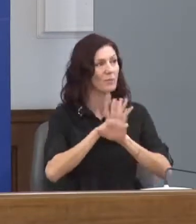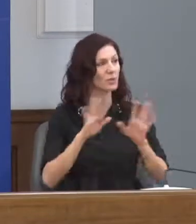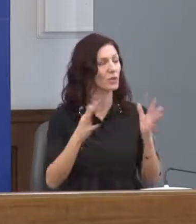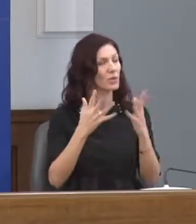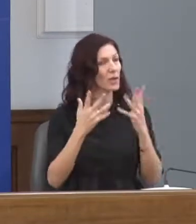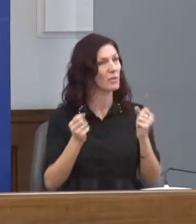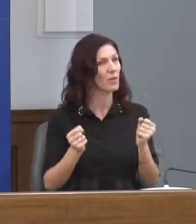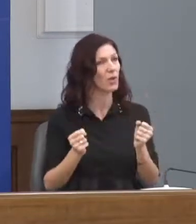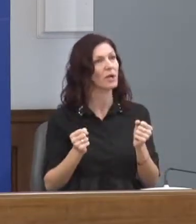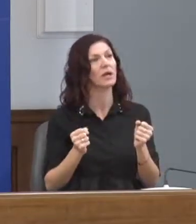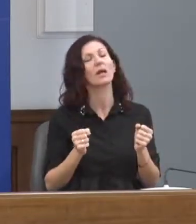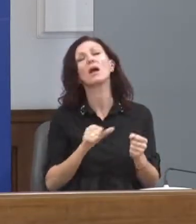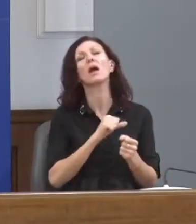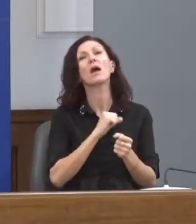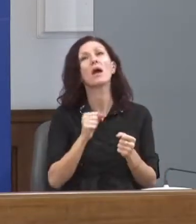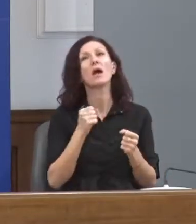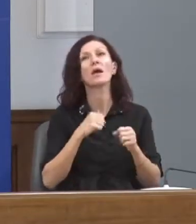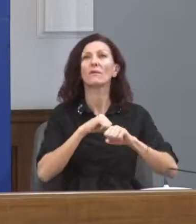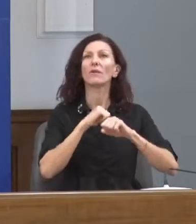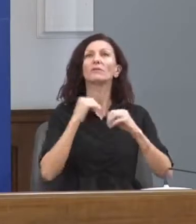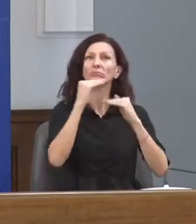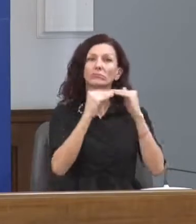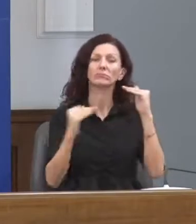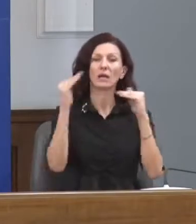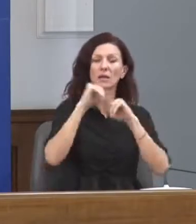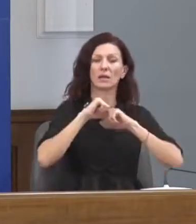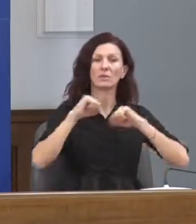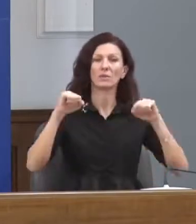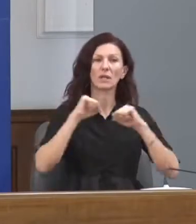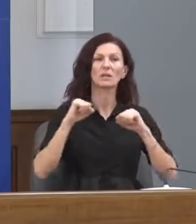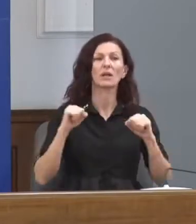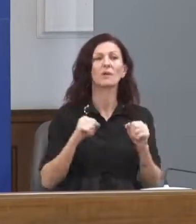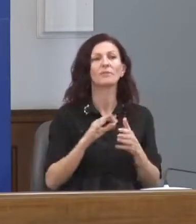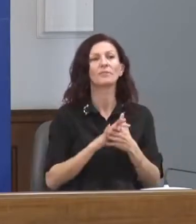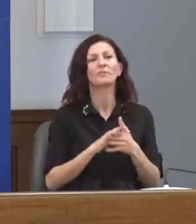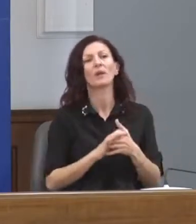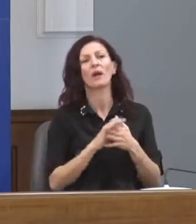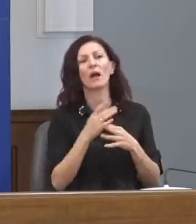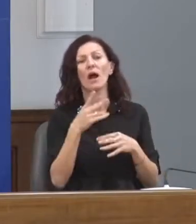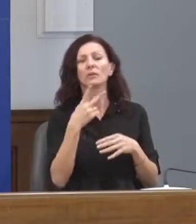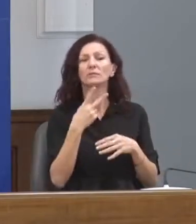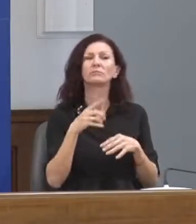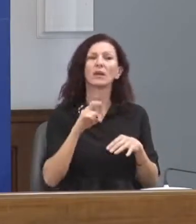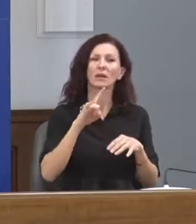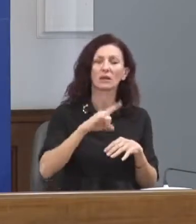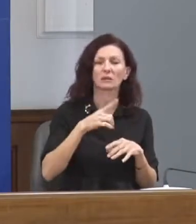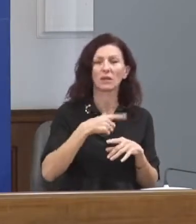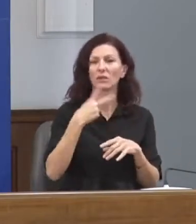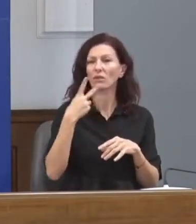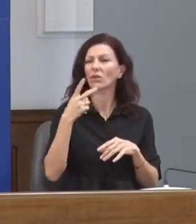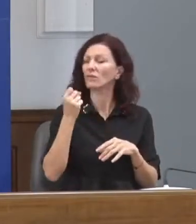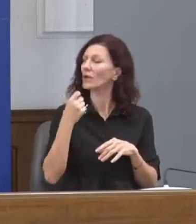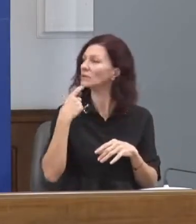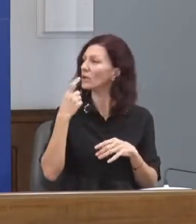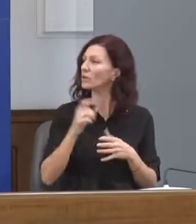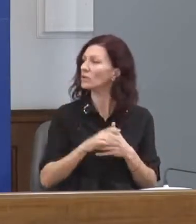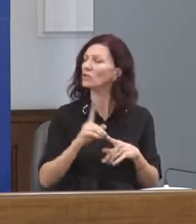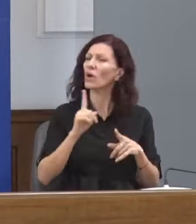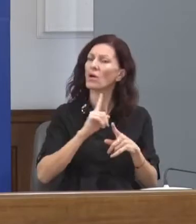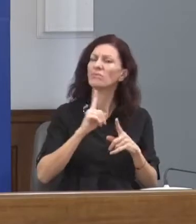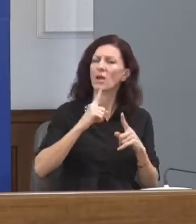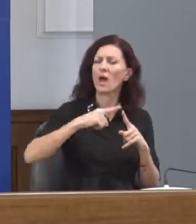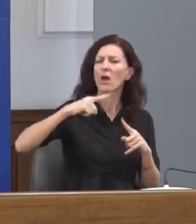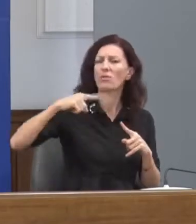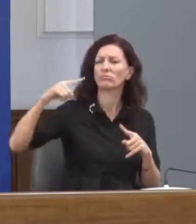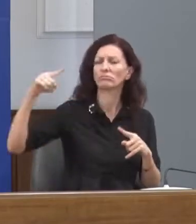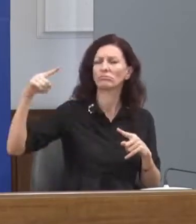в прогимназиалния курс на между 10 и 14 годишна възраст също имаме увеличение, не голямо процентно